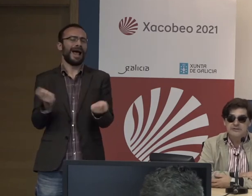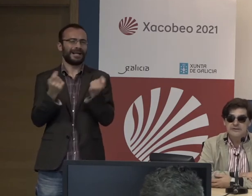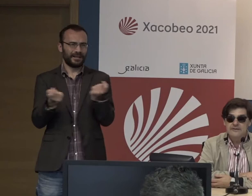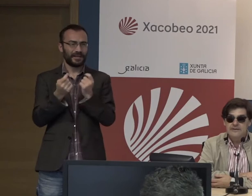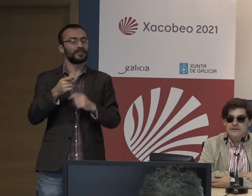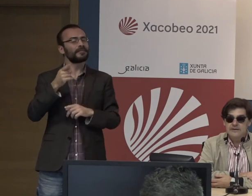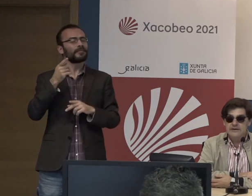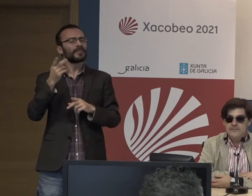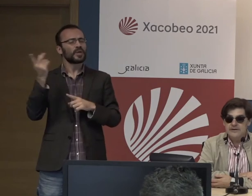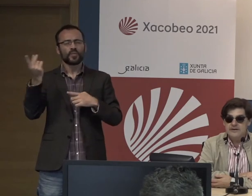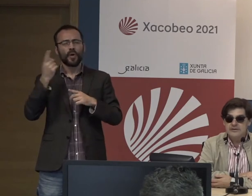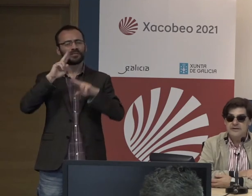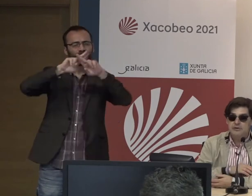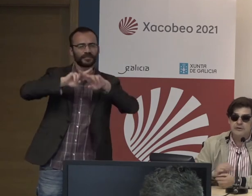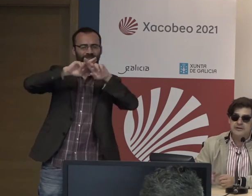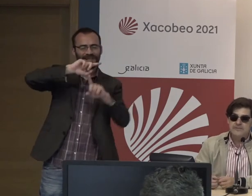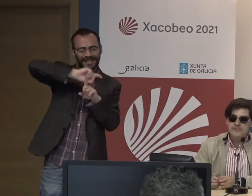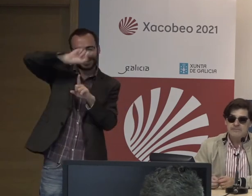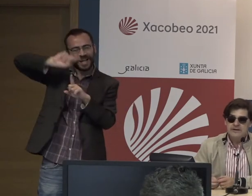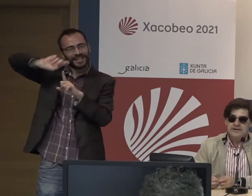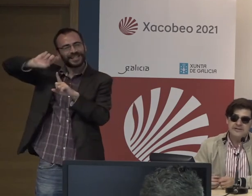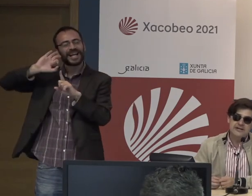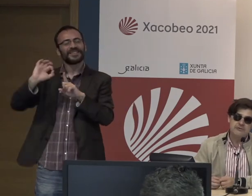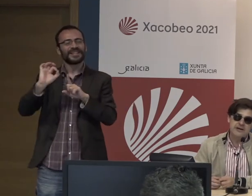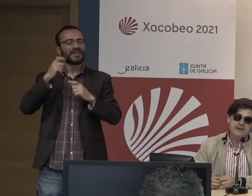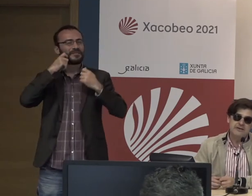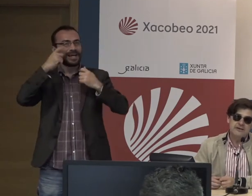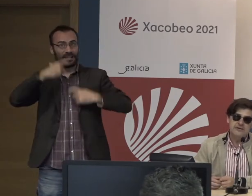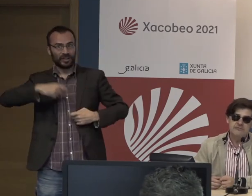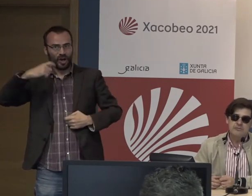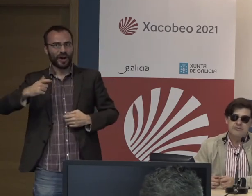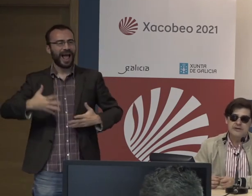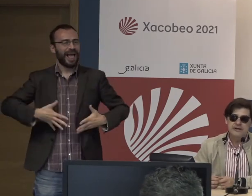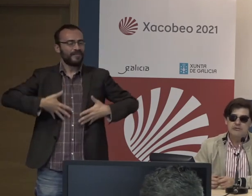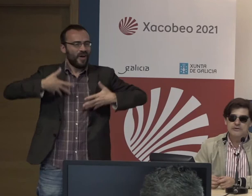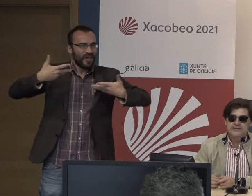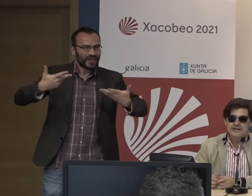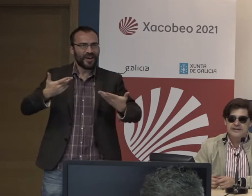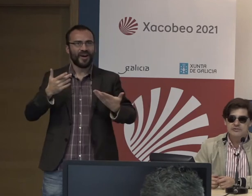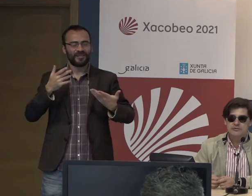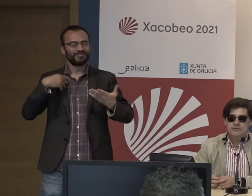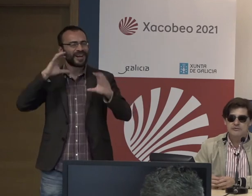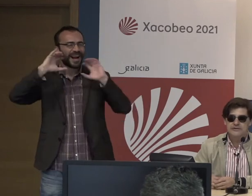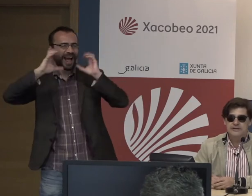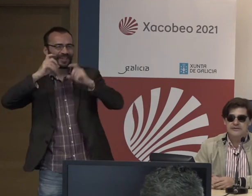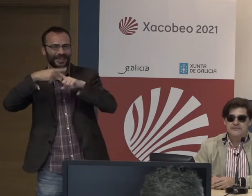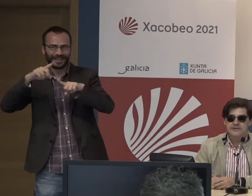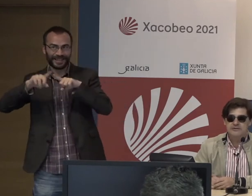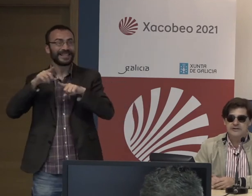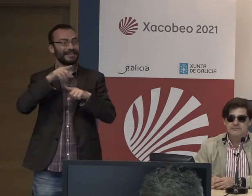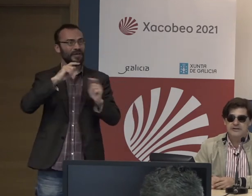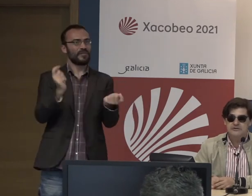personas, reacciones y emociones, en este caso para hacer una publicidad o unas series o lo que sea en